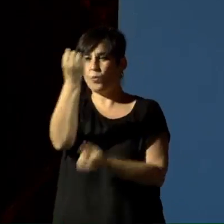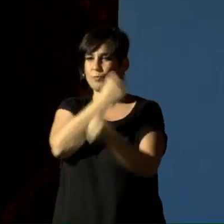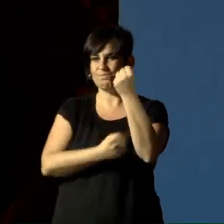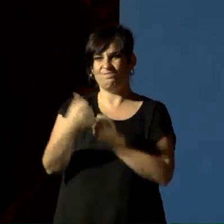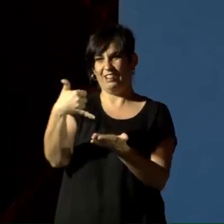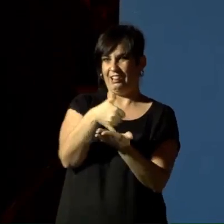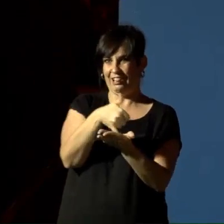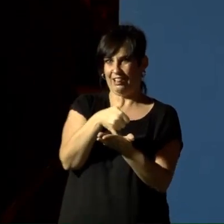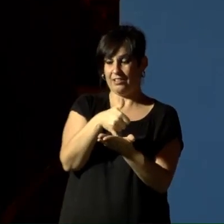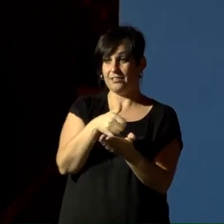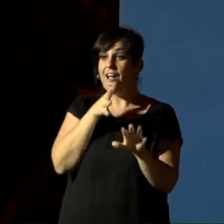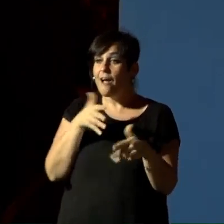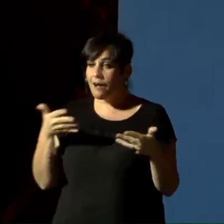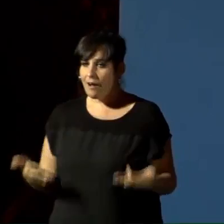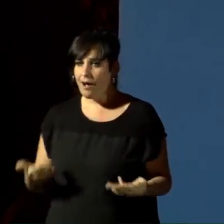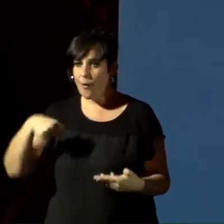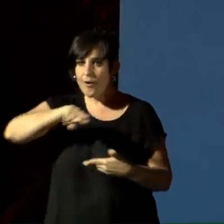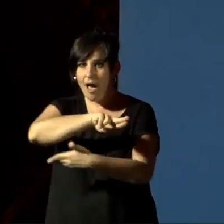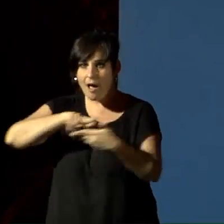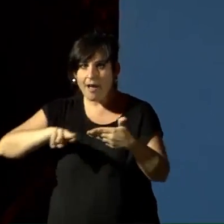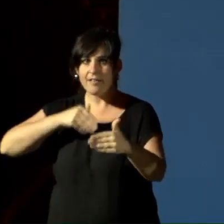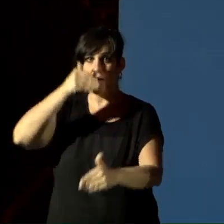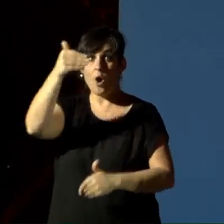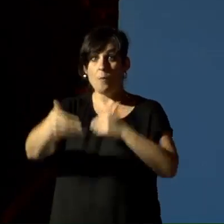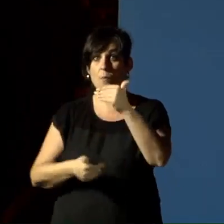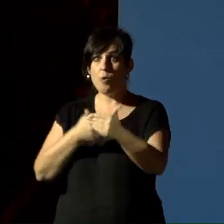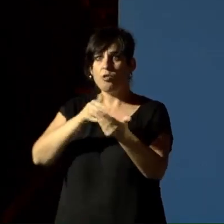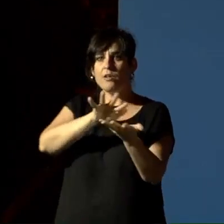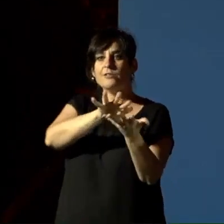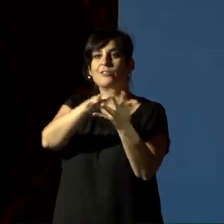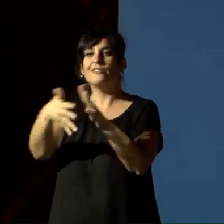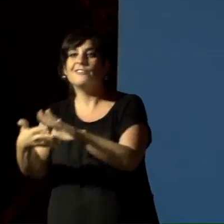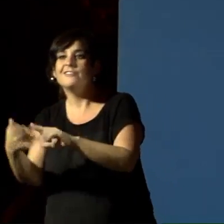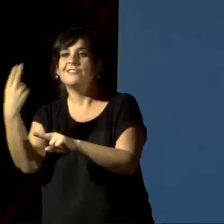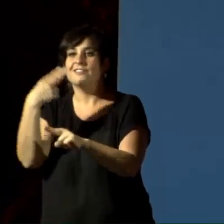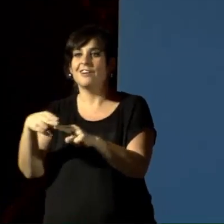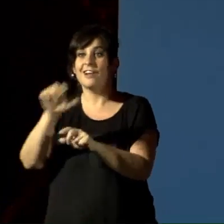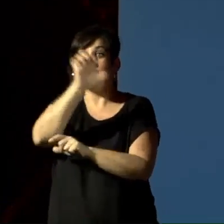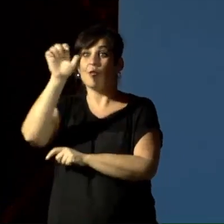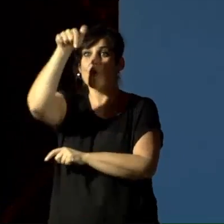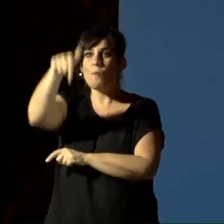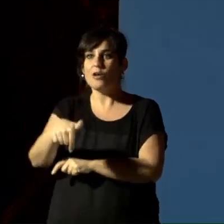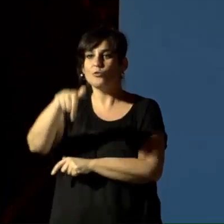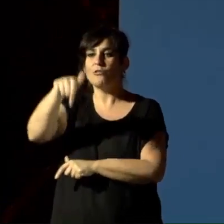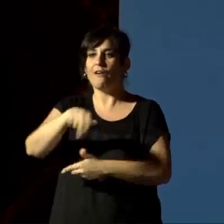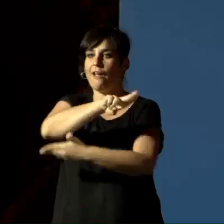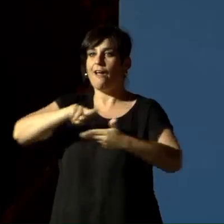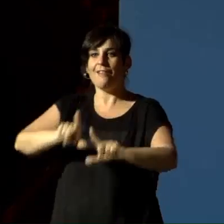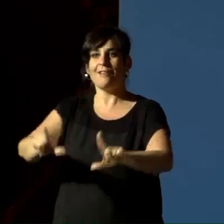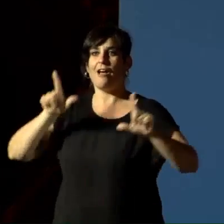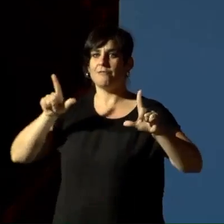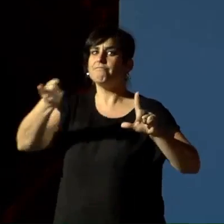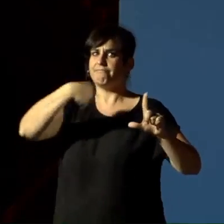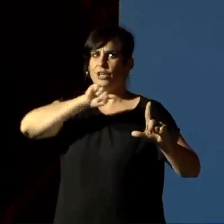mesmo Galicia está no centro do proceso de transformación política do sur da Europa. E desto temos que ter moita